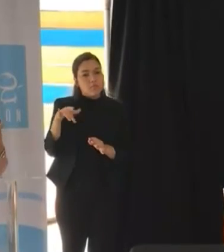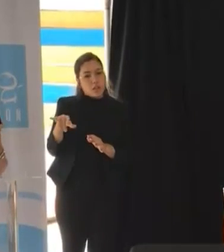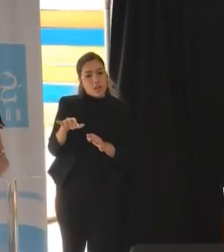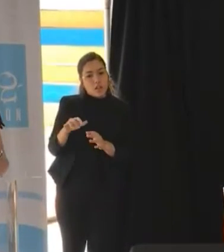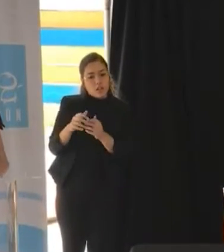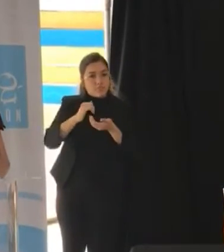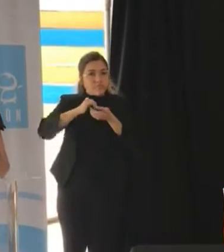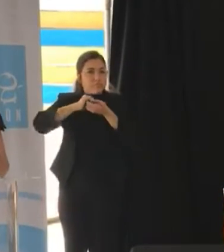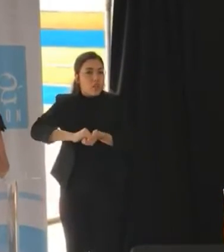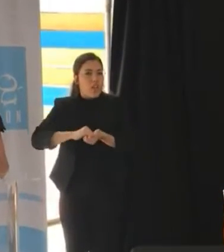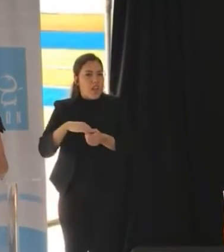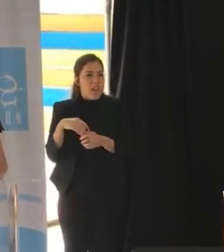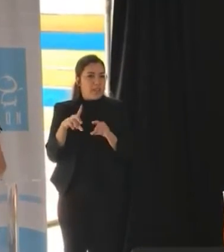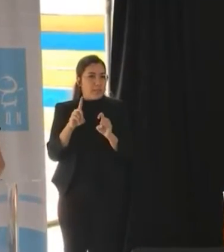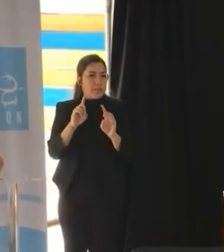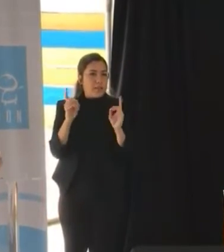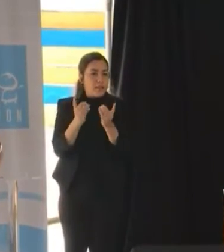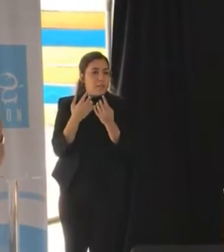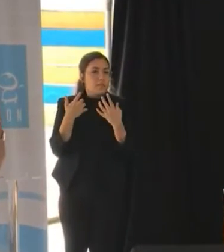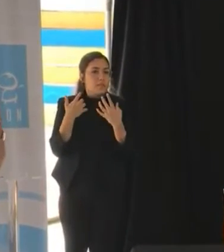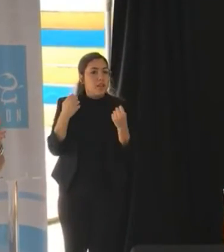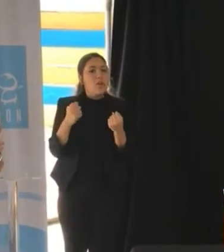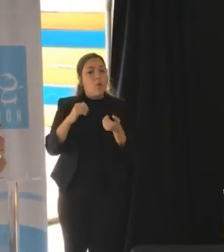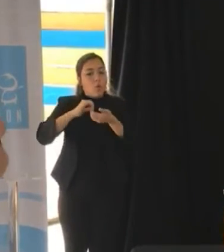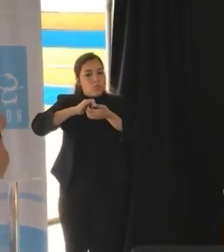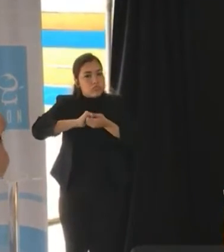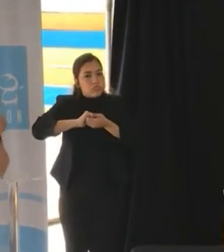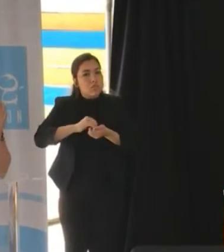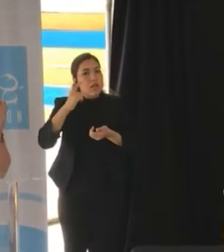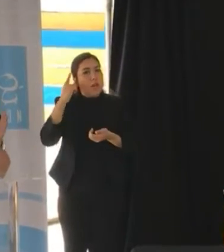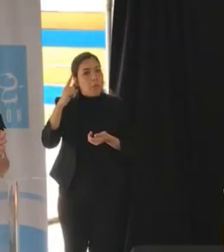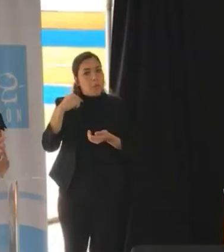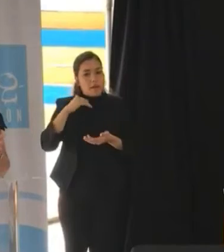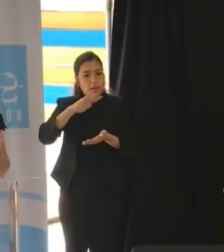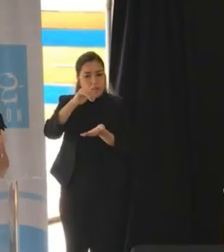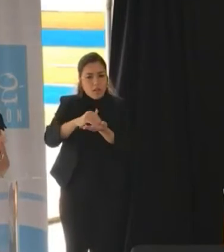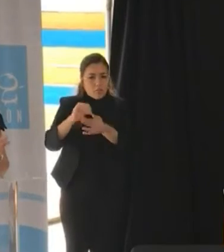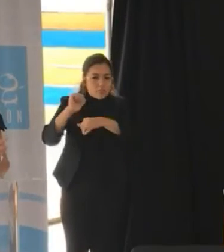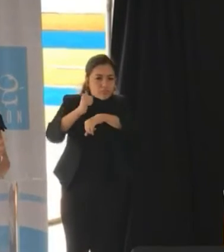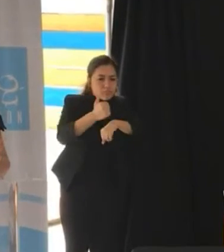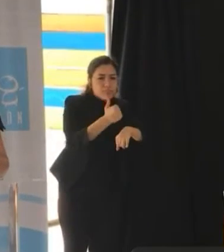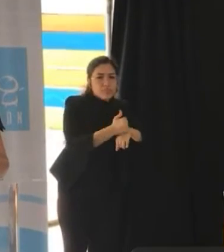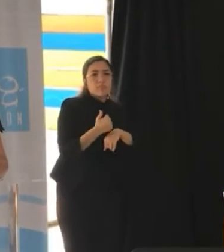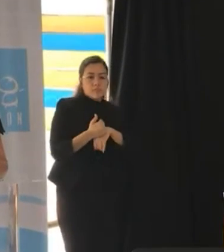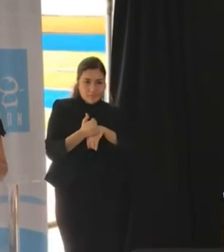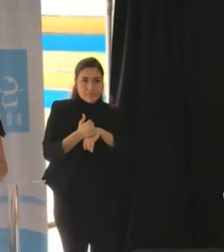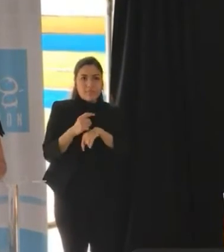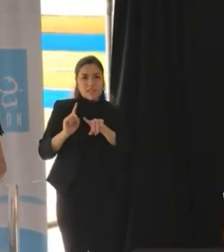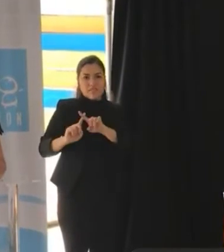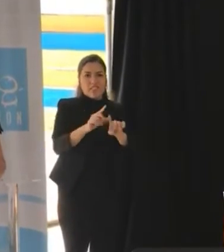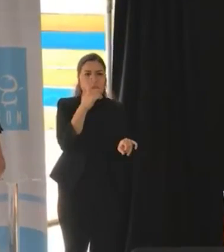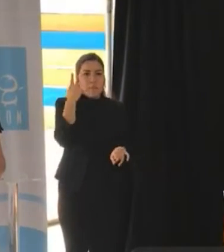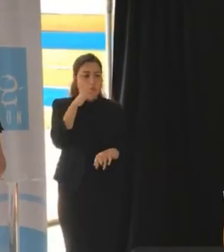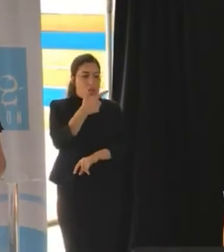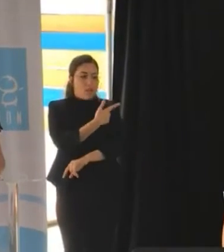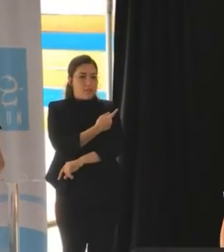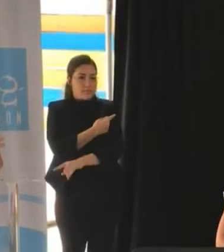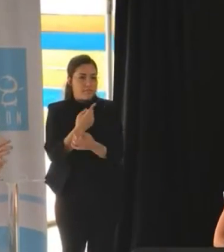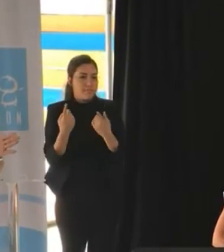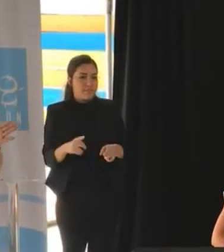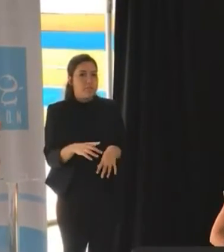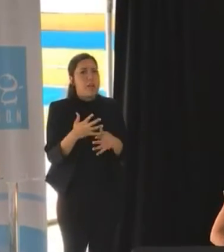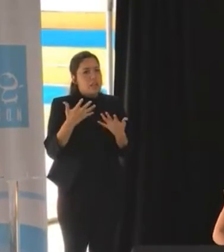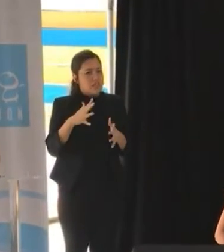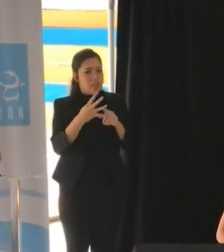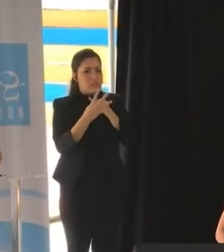una intervención en cada municipio. Felipe, ya tenemos los primeros 4 municipios y ya tenemos los próximos de la próxima